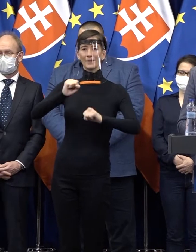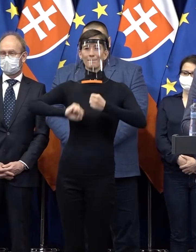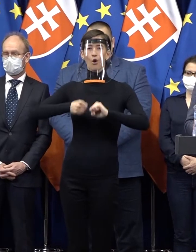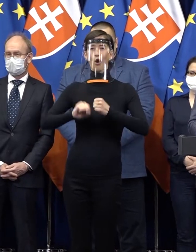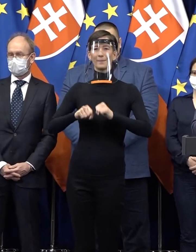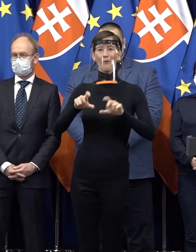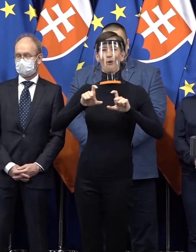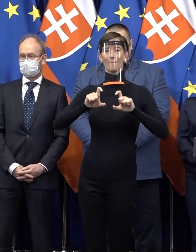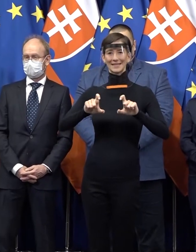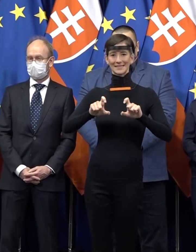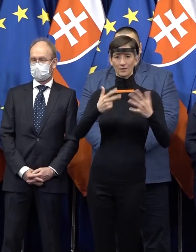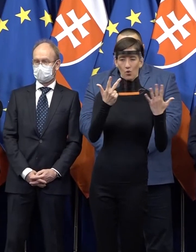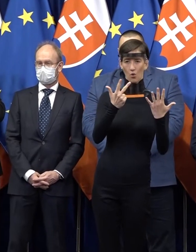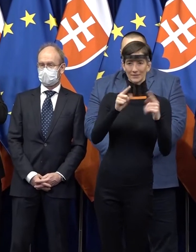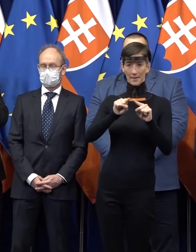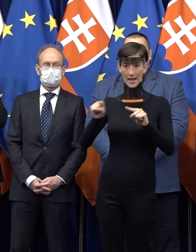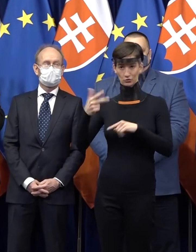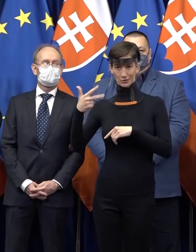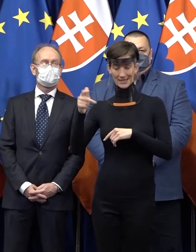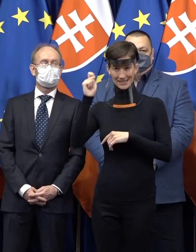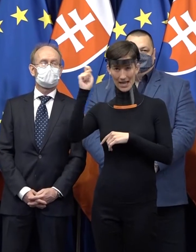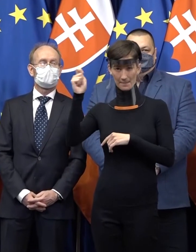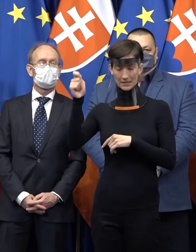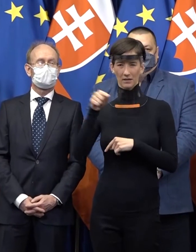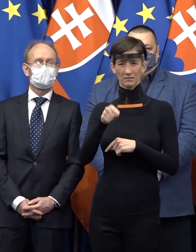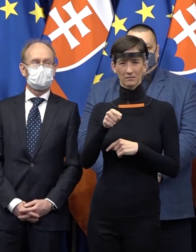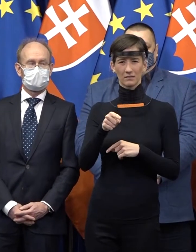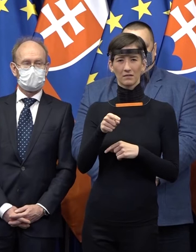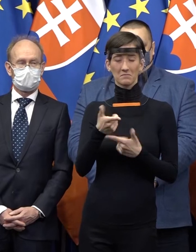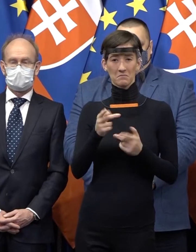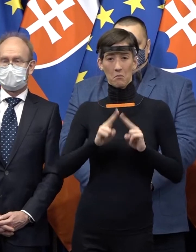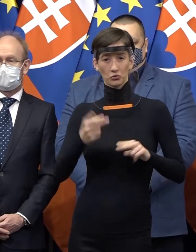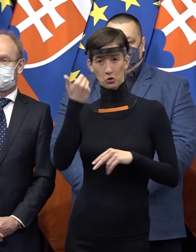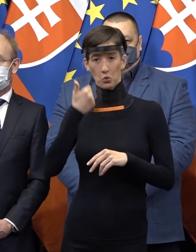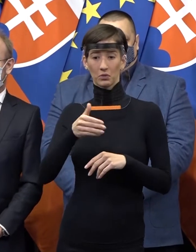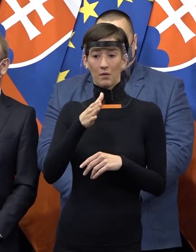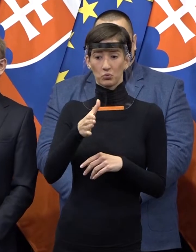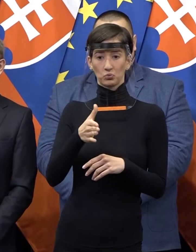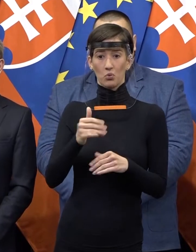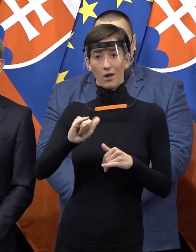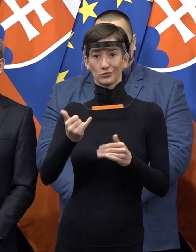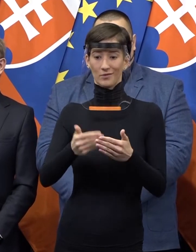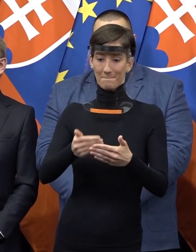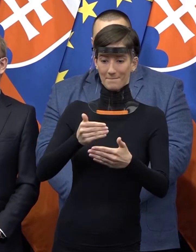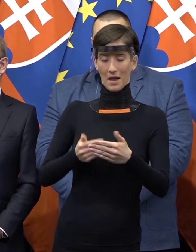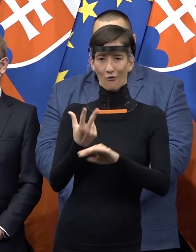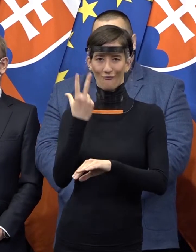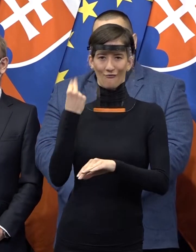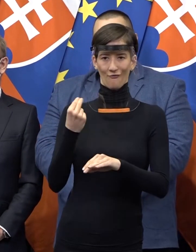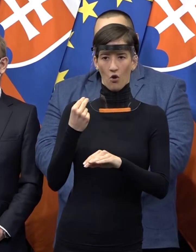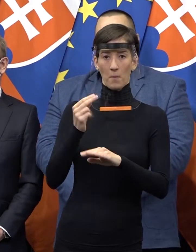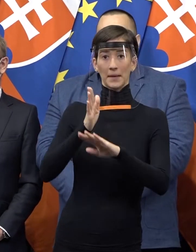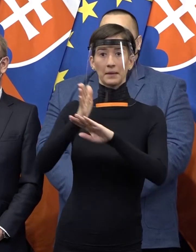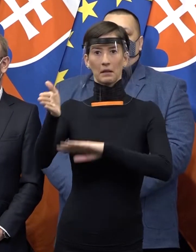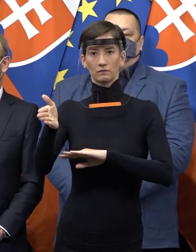snažiť obchádzať tým, že odídu ešte predtým? Počítame s tým a na celom svete vždy sa počíta aj pri takýchto opatreniach, že